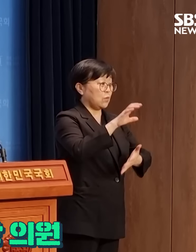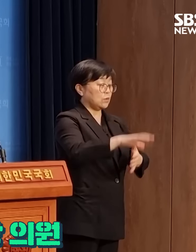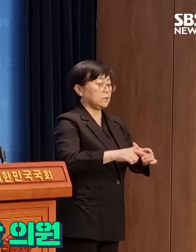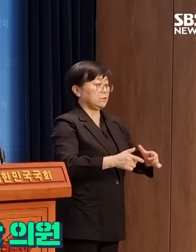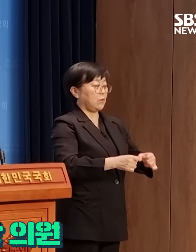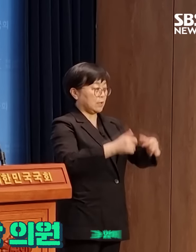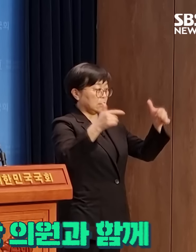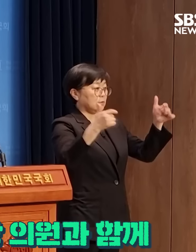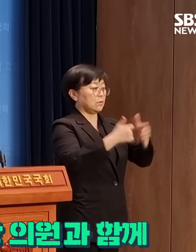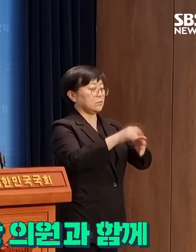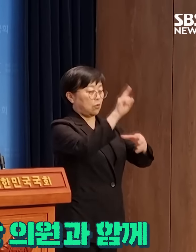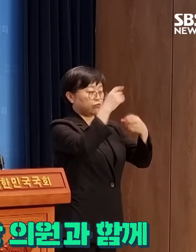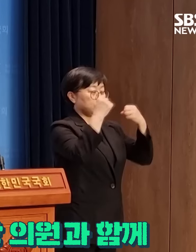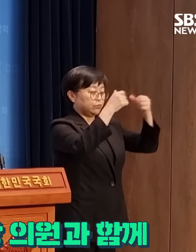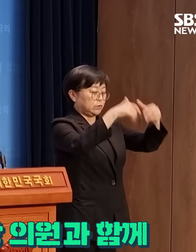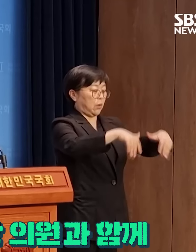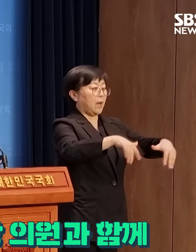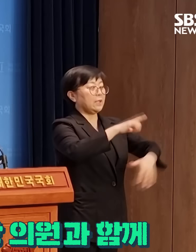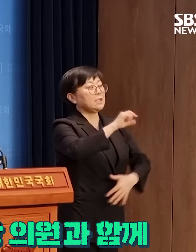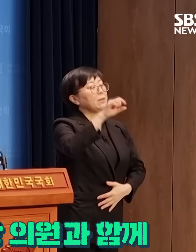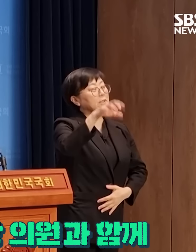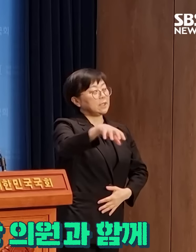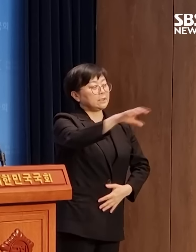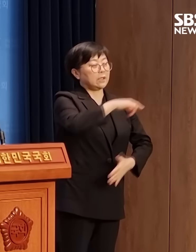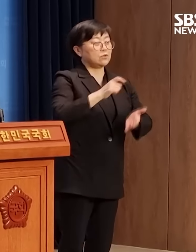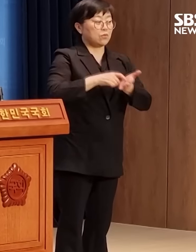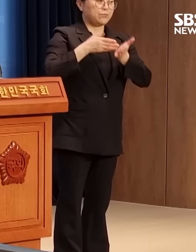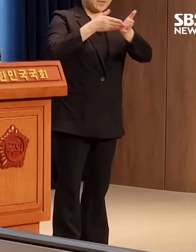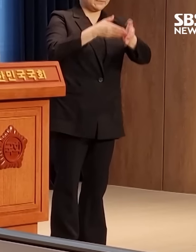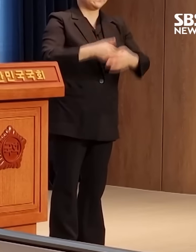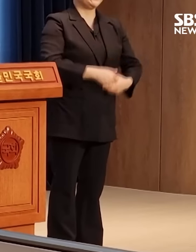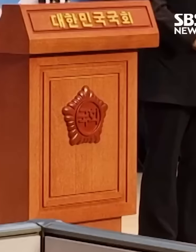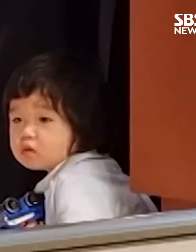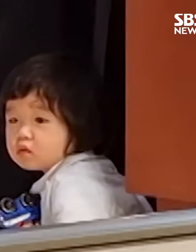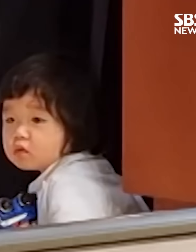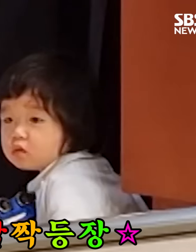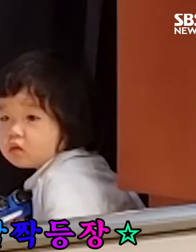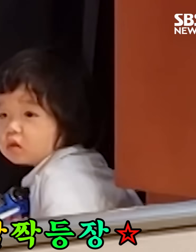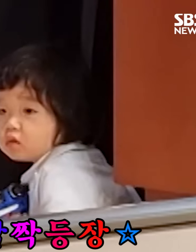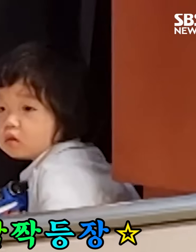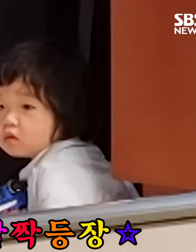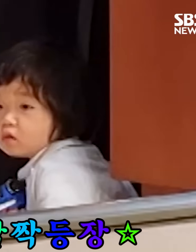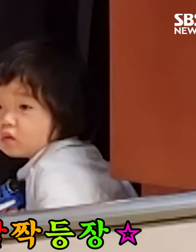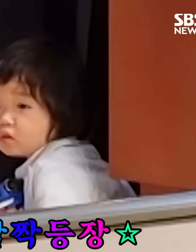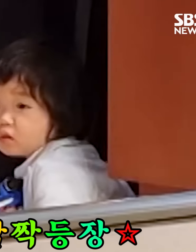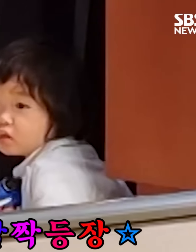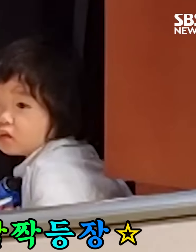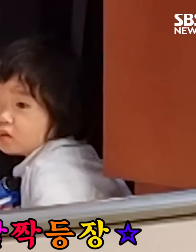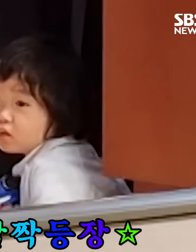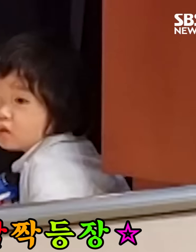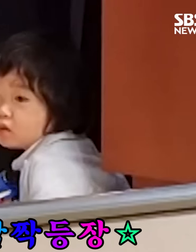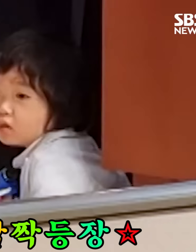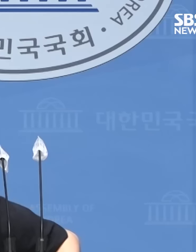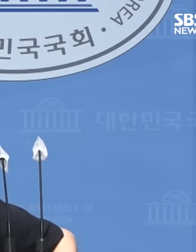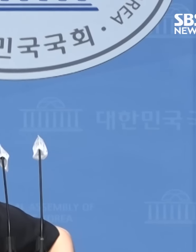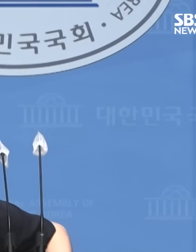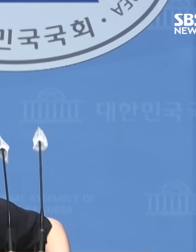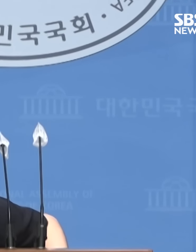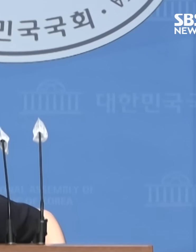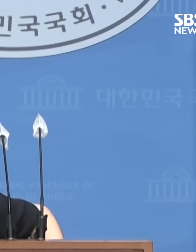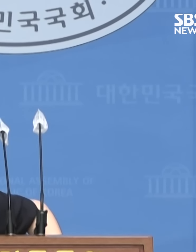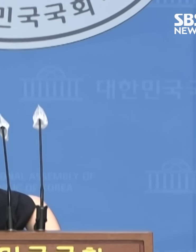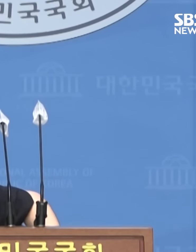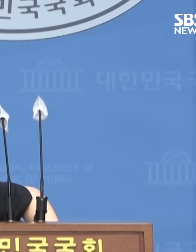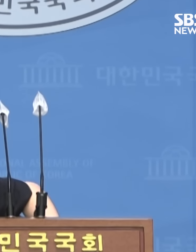학대 뵙고 전국 국가와 지자체에 기록을 축구하게 됩니다. 유임이 형과 함께 같이 집요한 거꾸로기